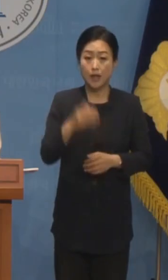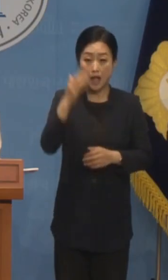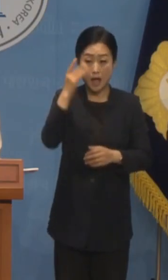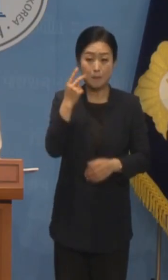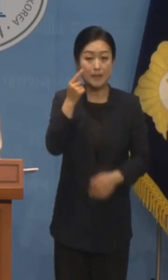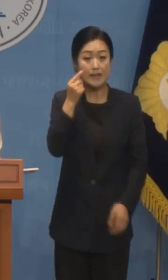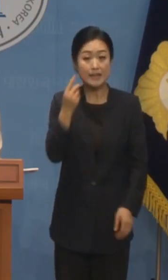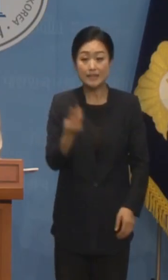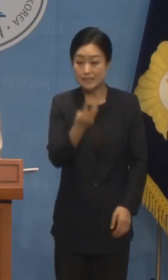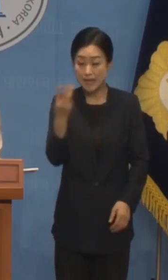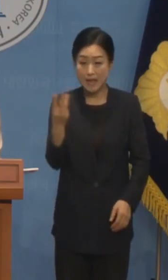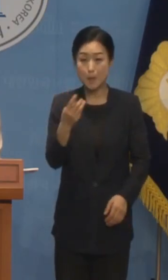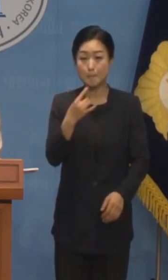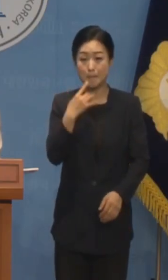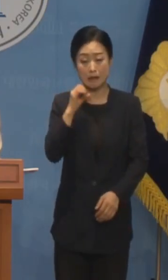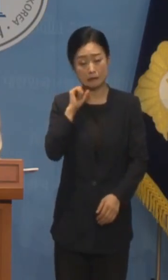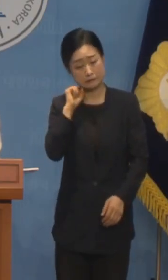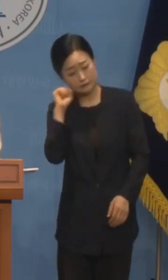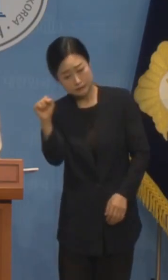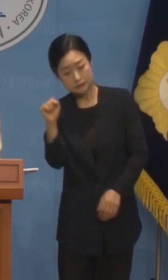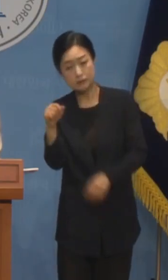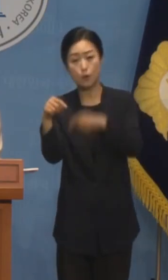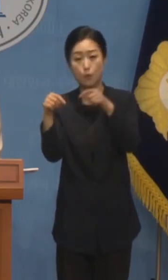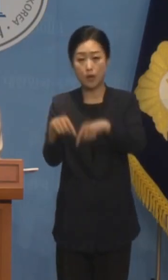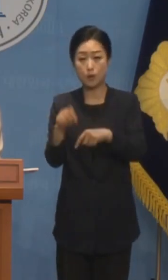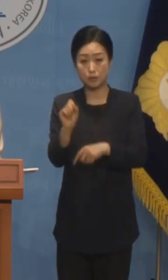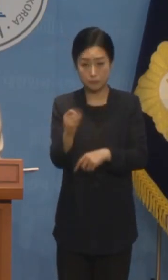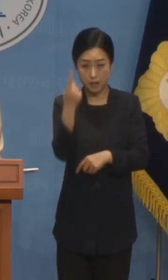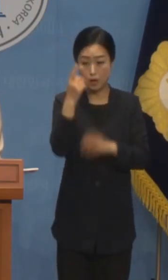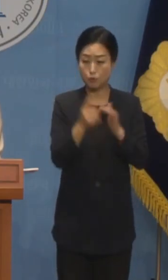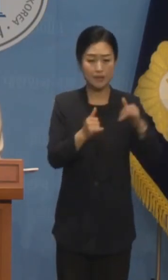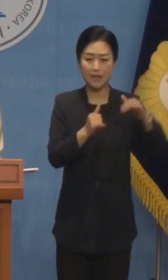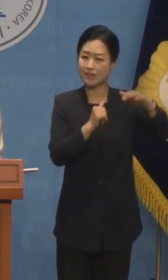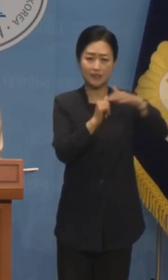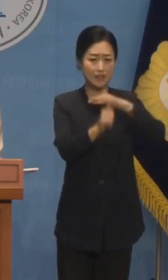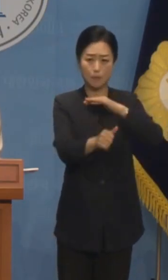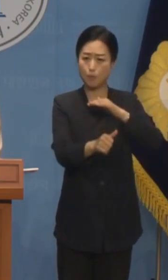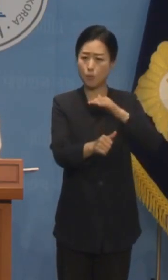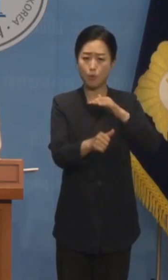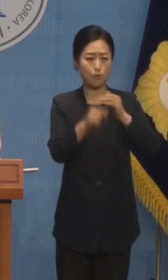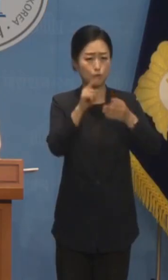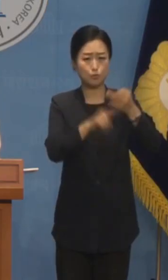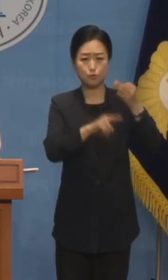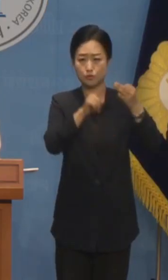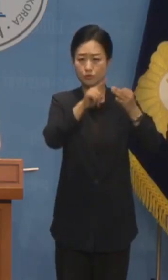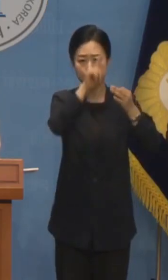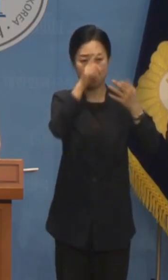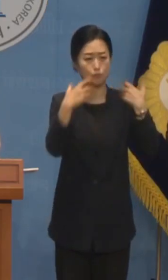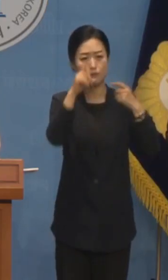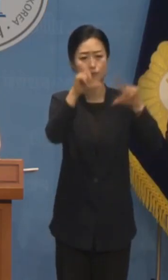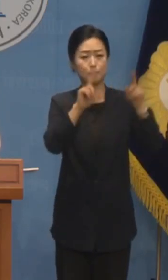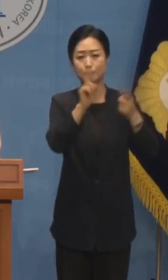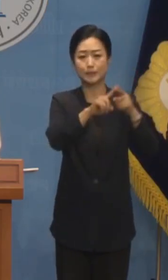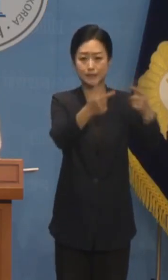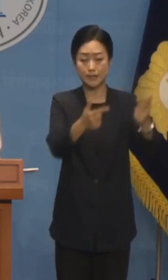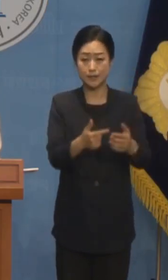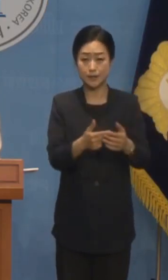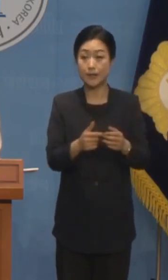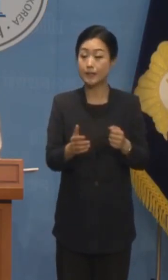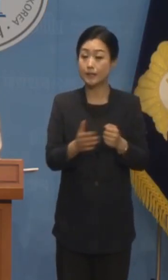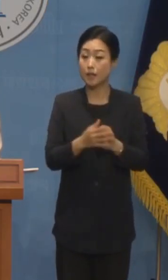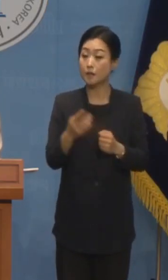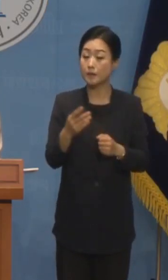한미일 편향 외교에만 몰두하고 있으니 국민의 대표로서도 가당치 않은 태도입니다. 따라서 이번